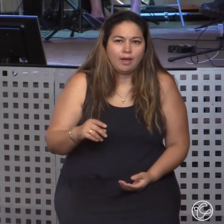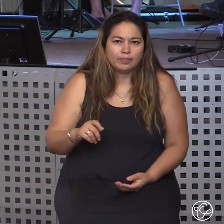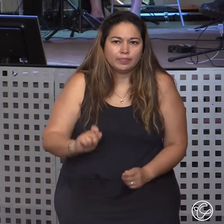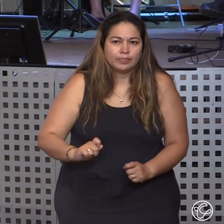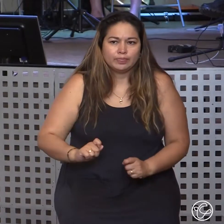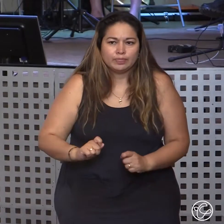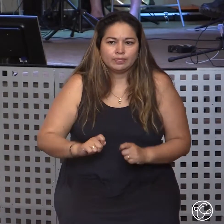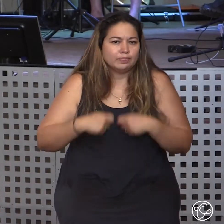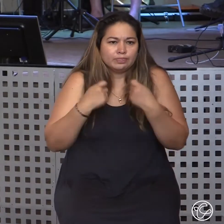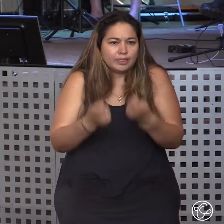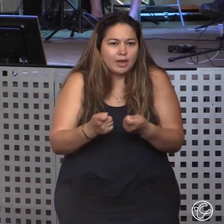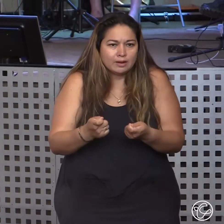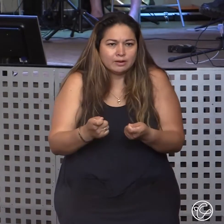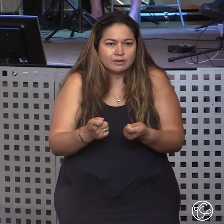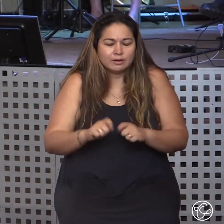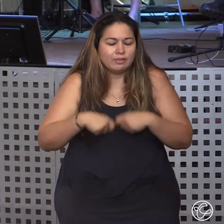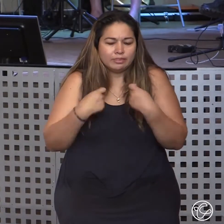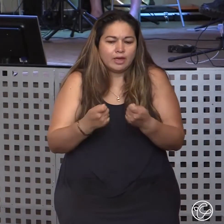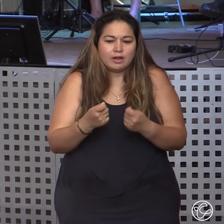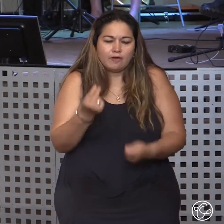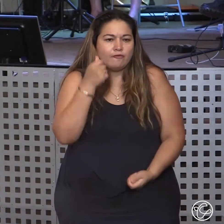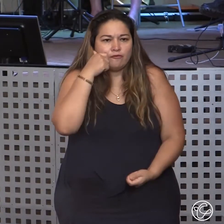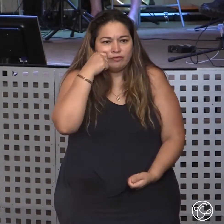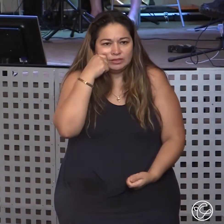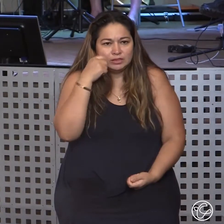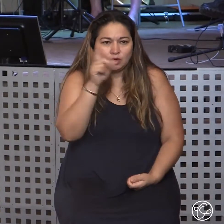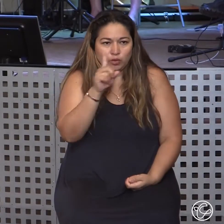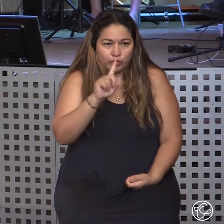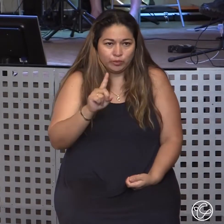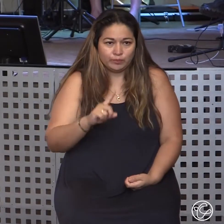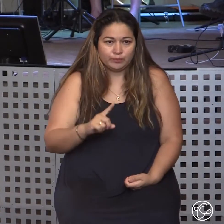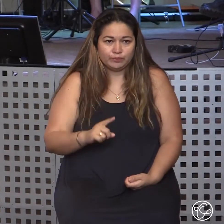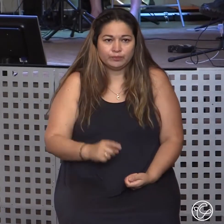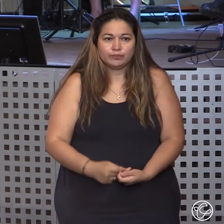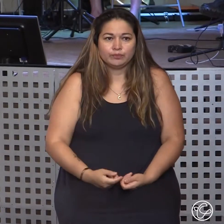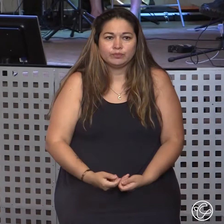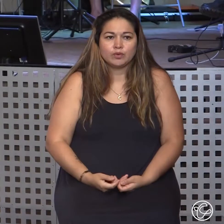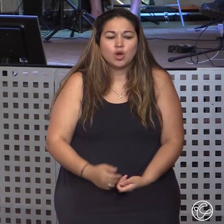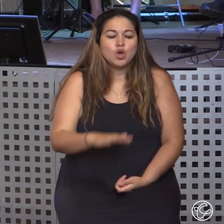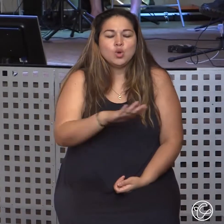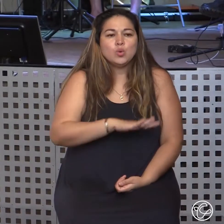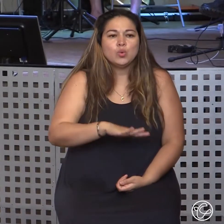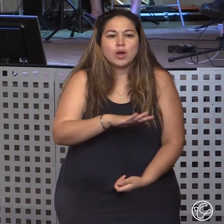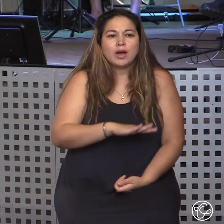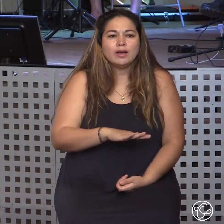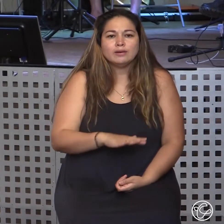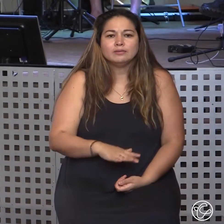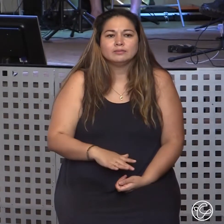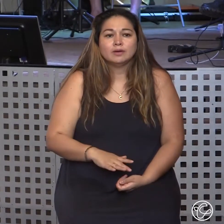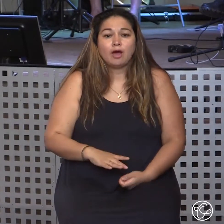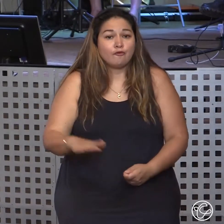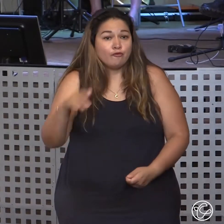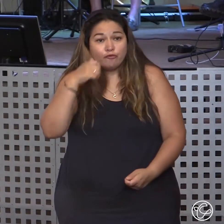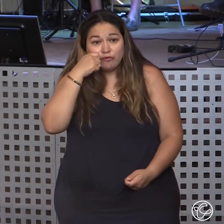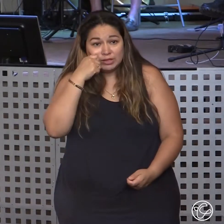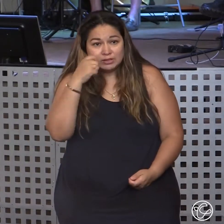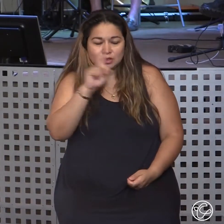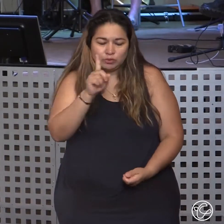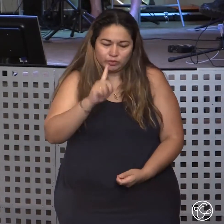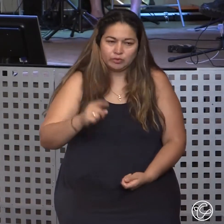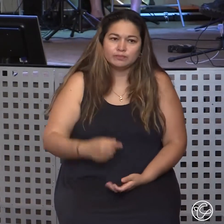voy a hablar de cómo abrir graneros físicos. De hecho, espacio físico, hoy por hoy,